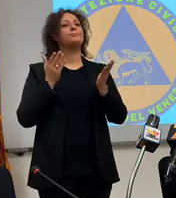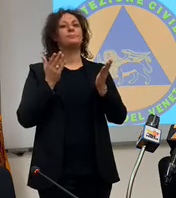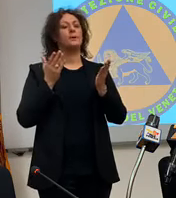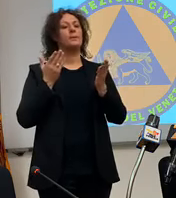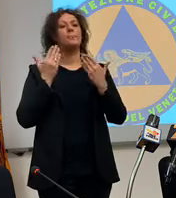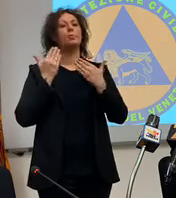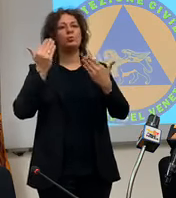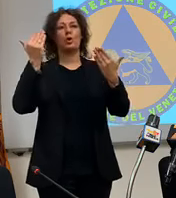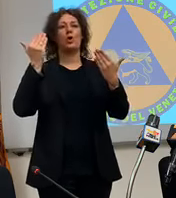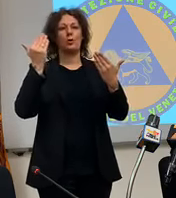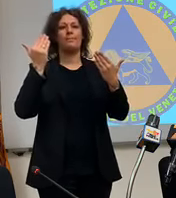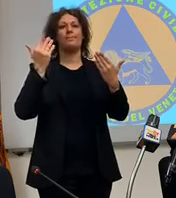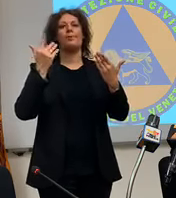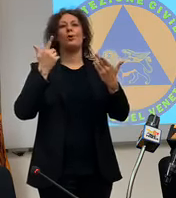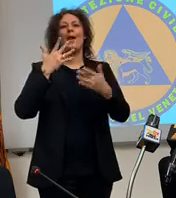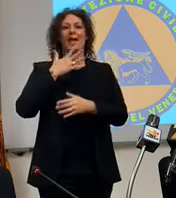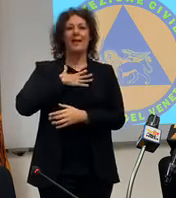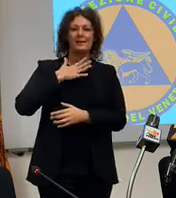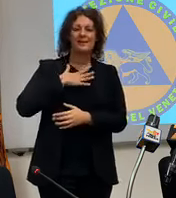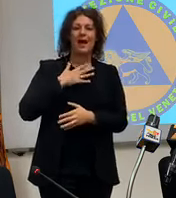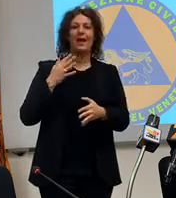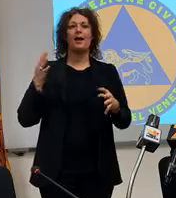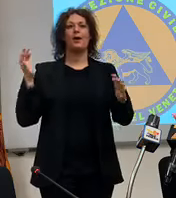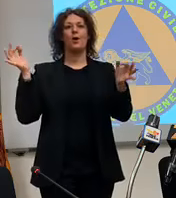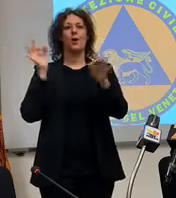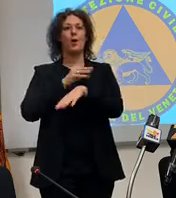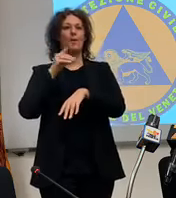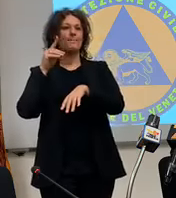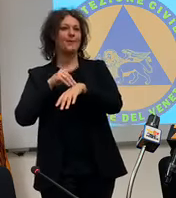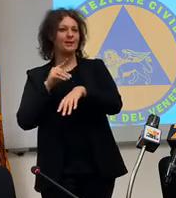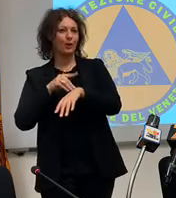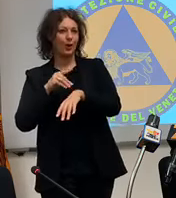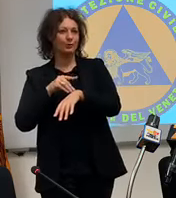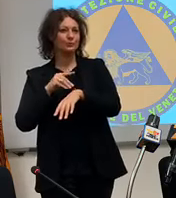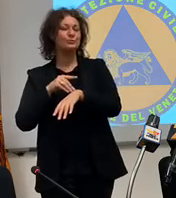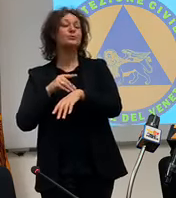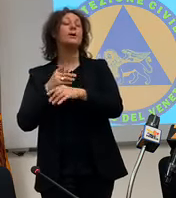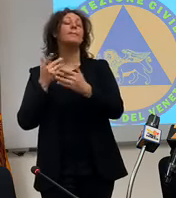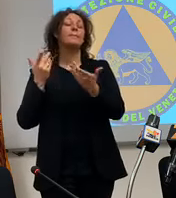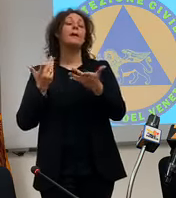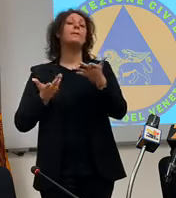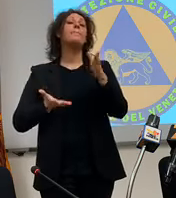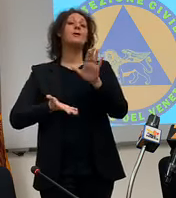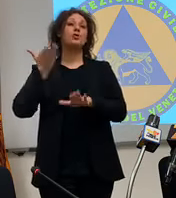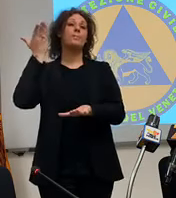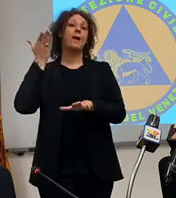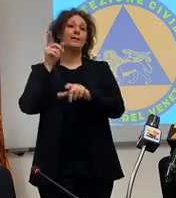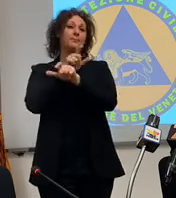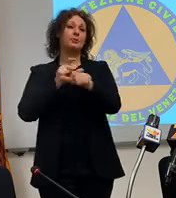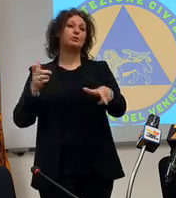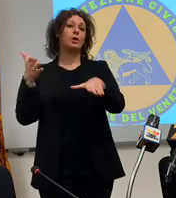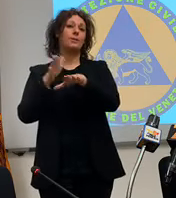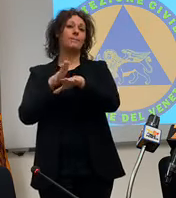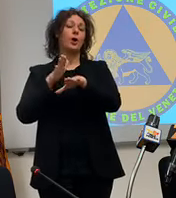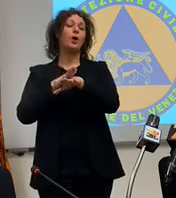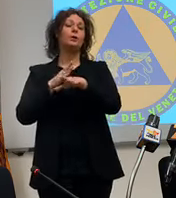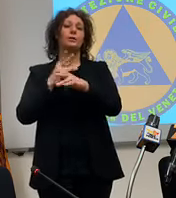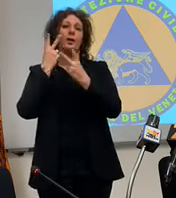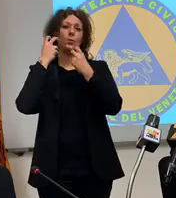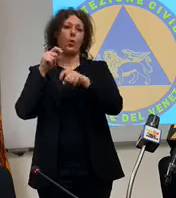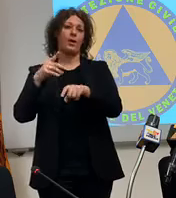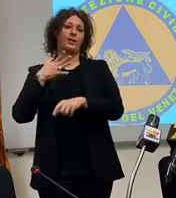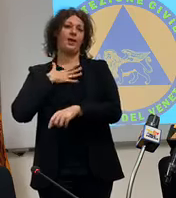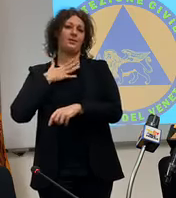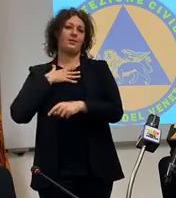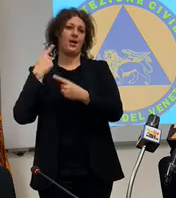di catologo la maggiore mortalità riguarda quella fascia di